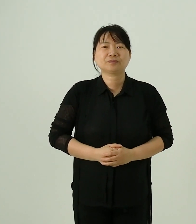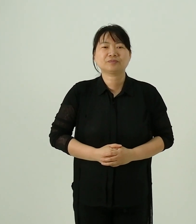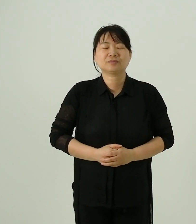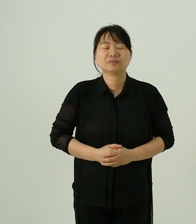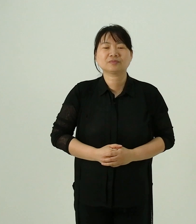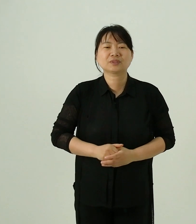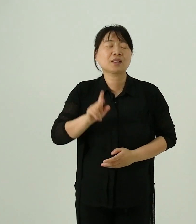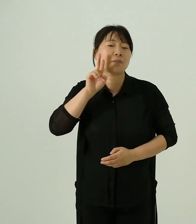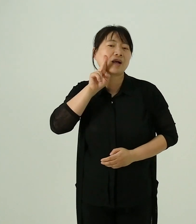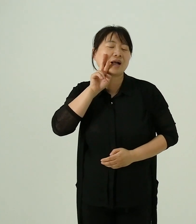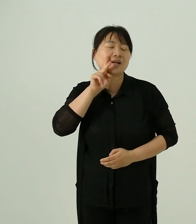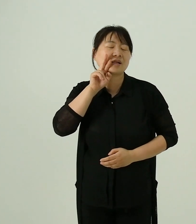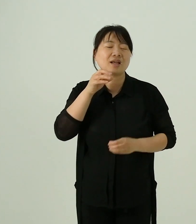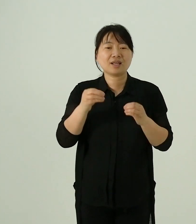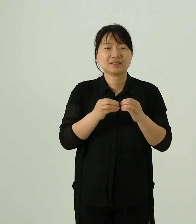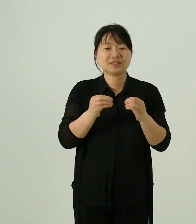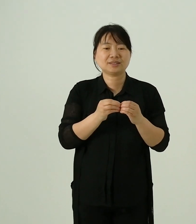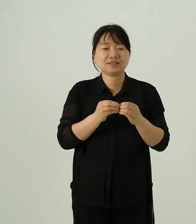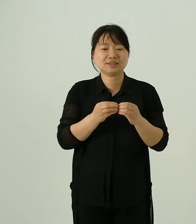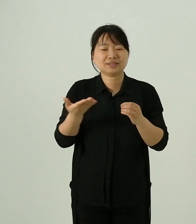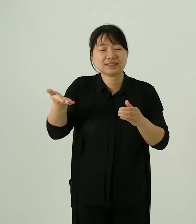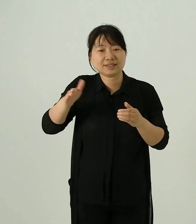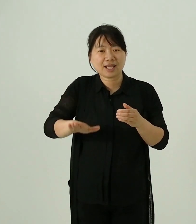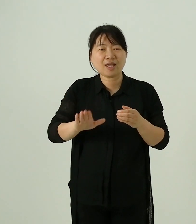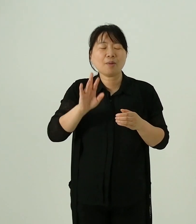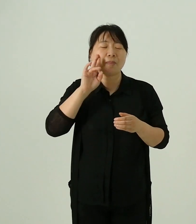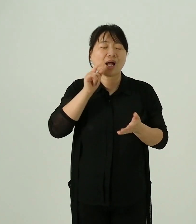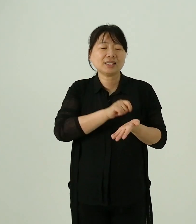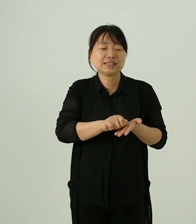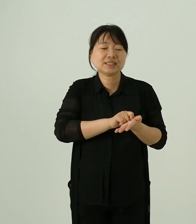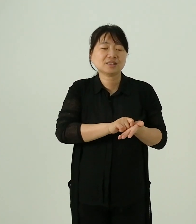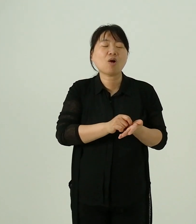바울의 글이에요. 근데 이 바울이 이 글을 어디서 씁니까?